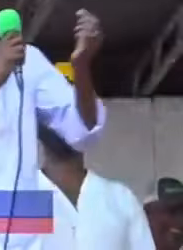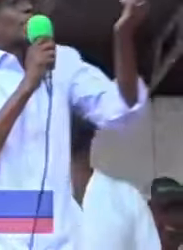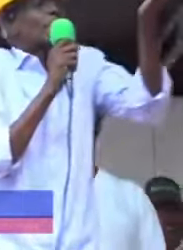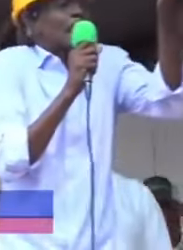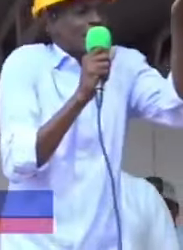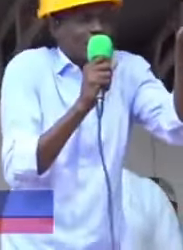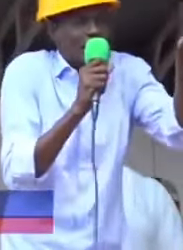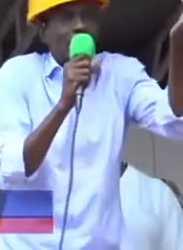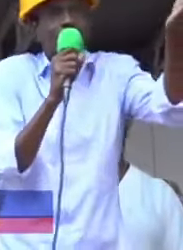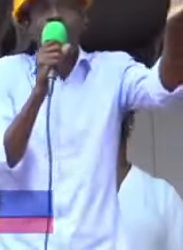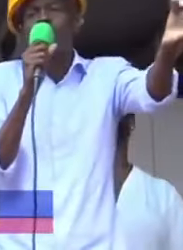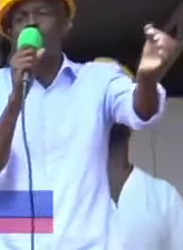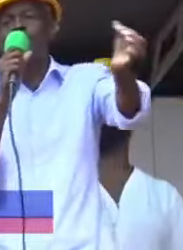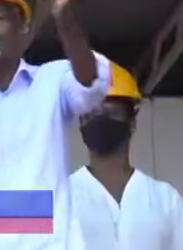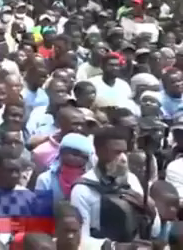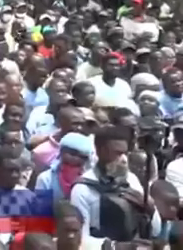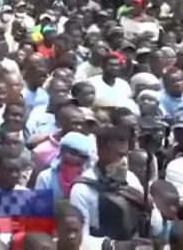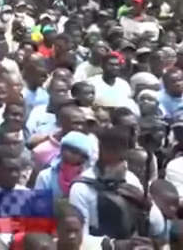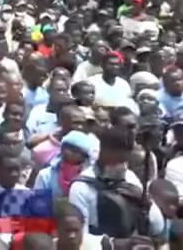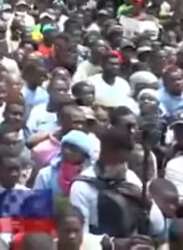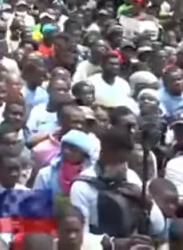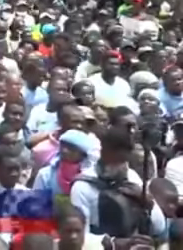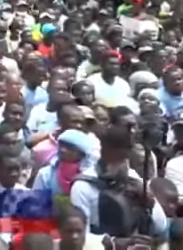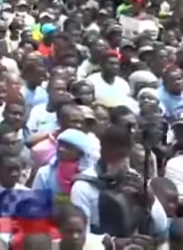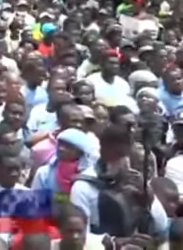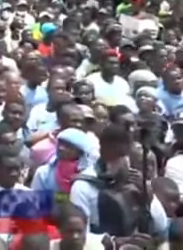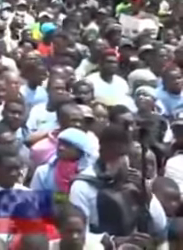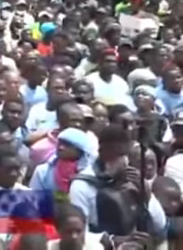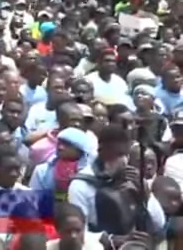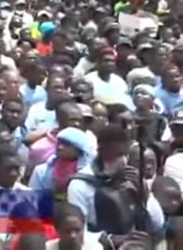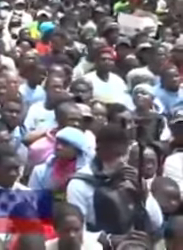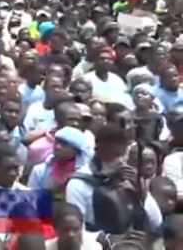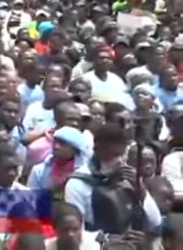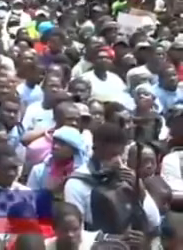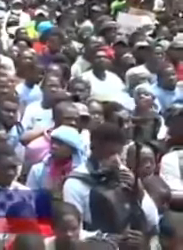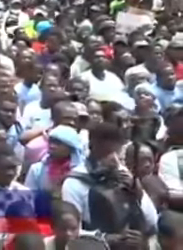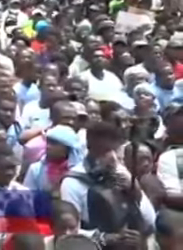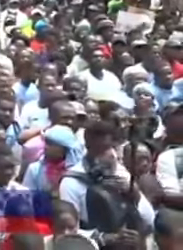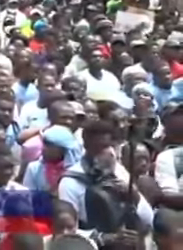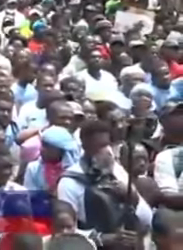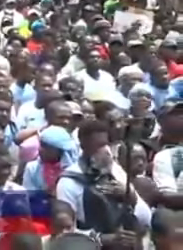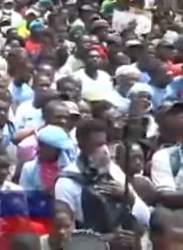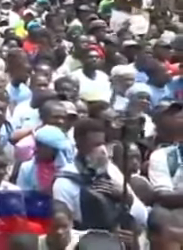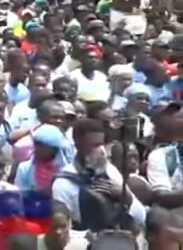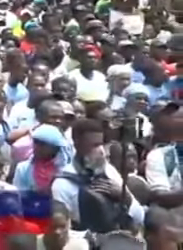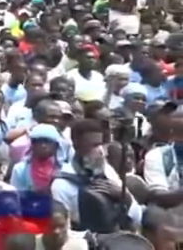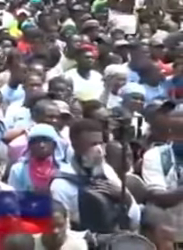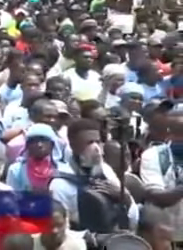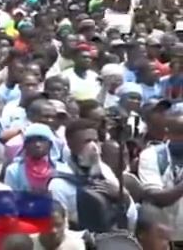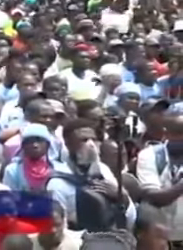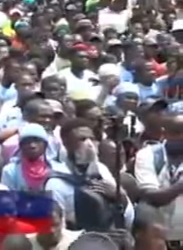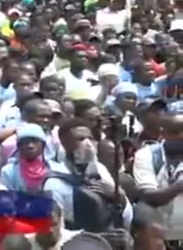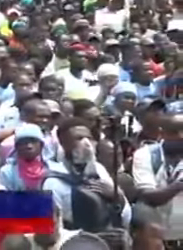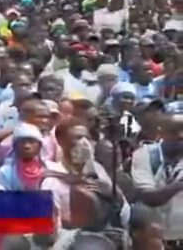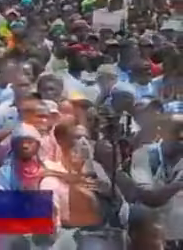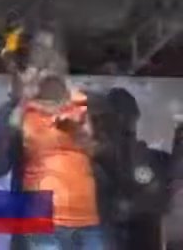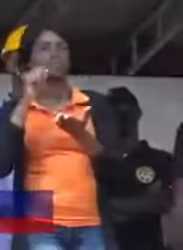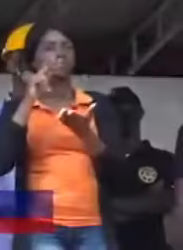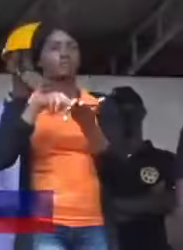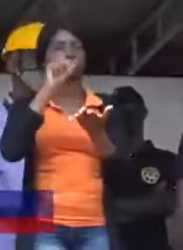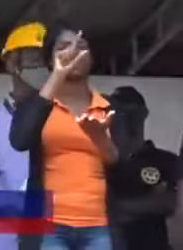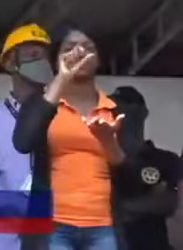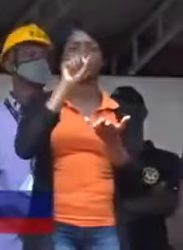Arrêtez. Son tir restant, son tir 2007, 2008, 2009, 2010, 2011. 5 ans, 2012, 2013, 2014,